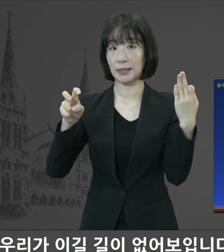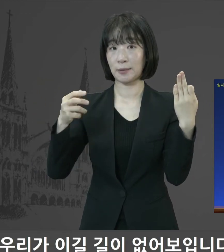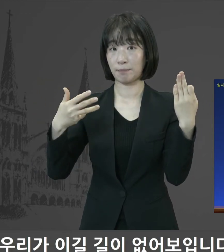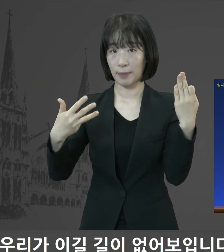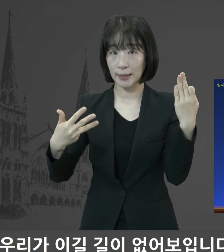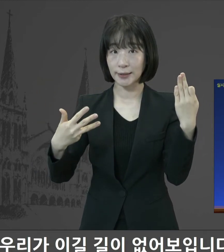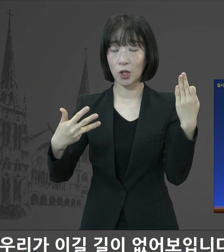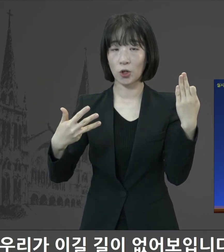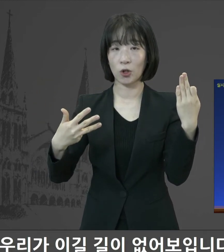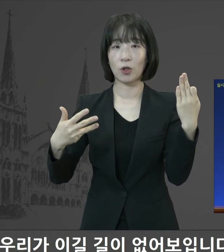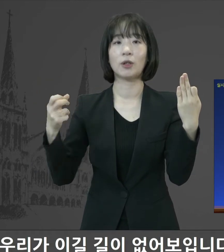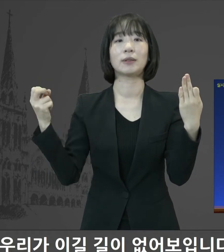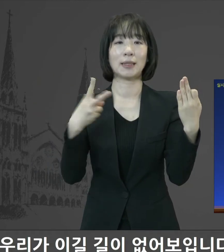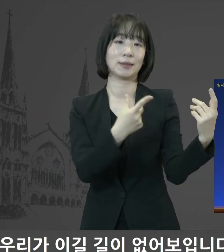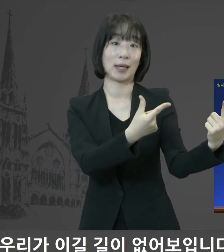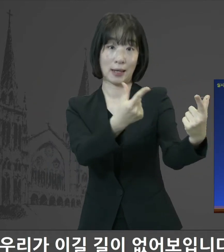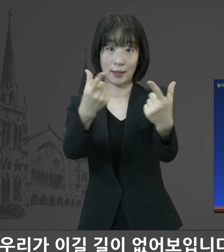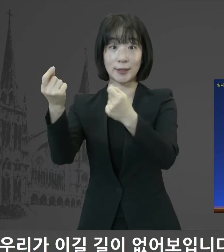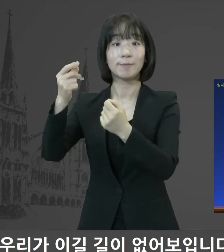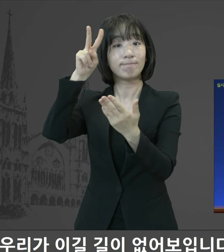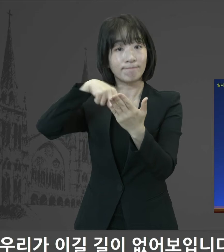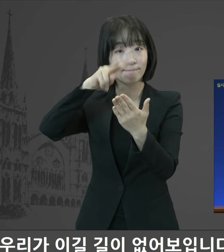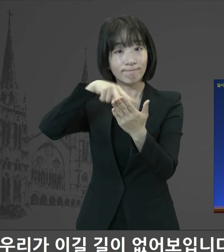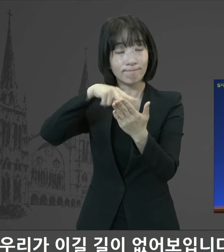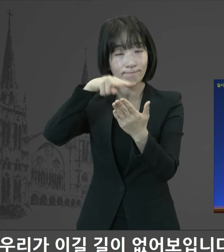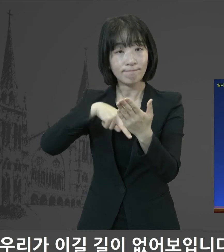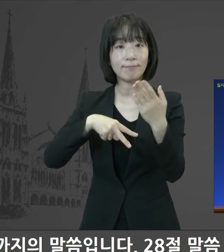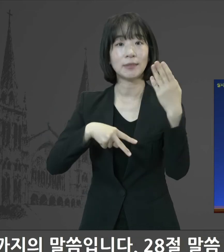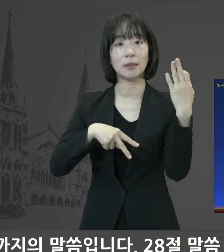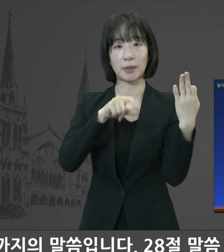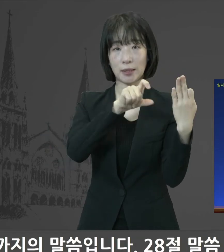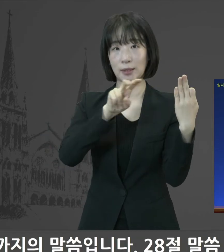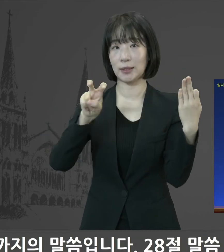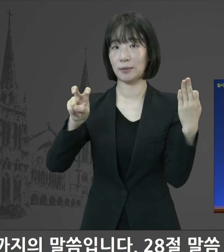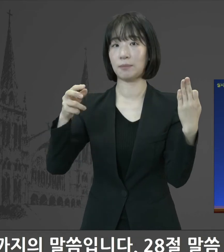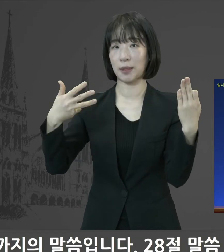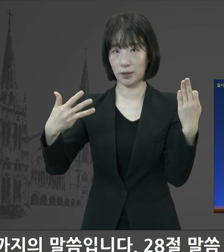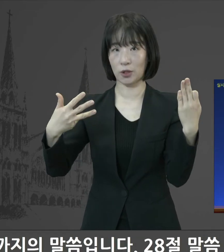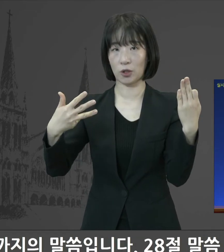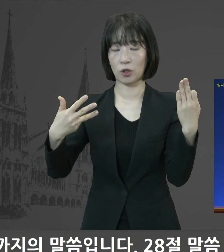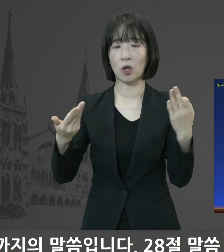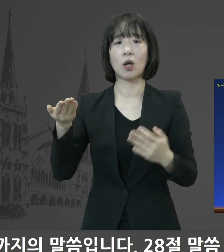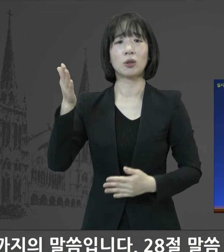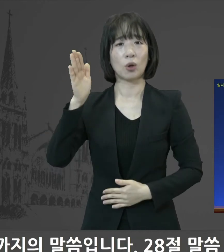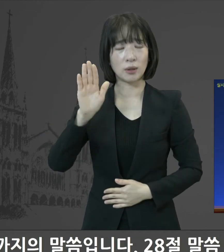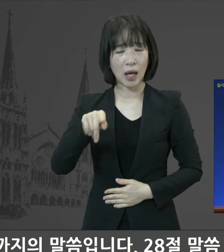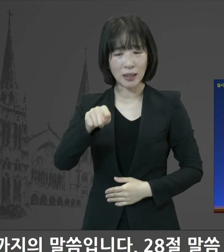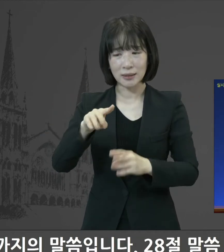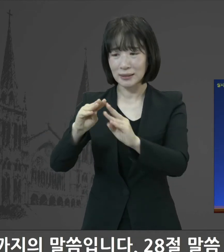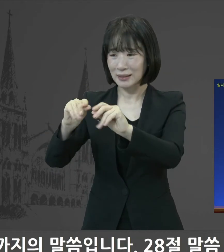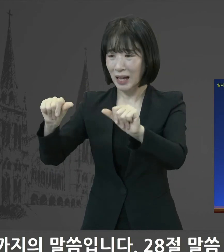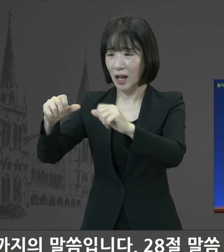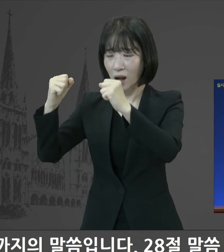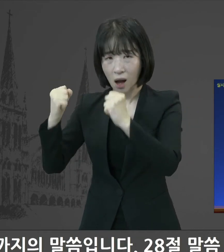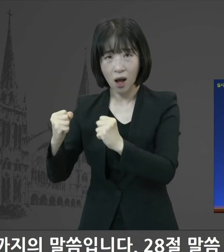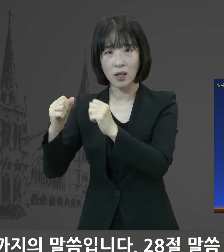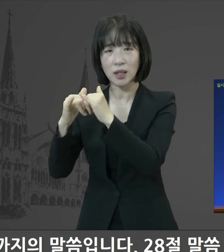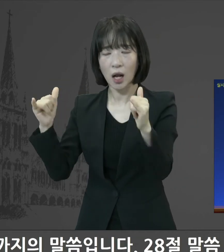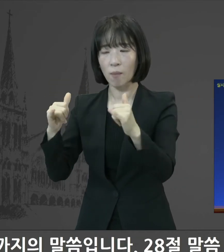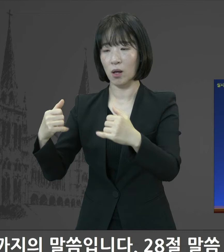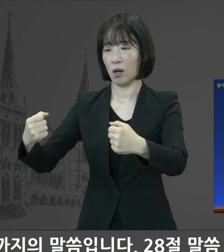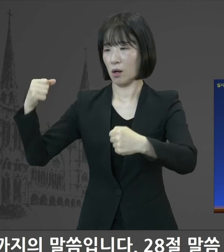여러분에게 드린 거지만 한번 같이 읽으면서 확인하겠습니다. 28절 준비하시고 읽겠습니다. 그러나 그 땅 거주민은